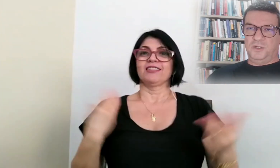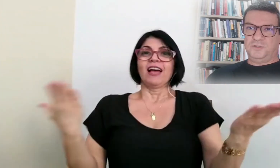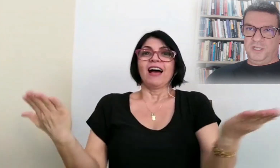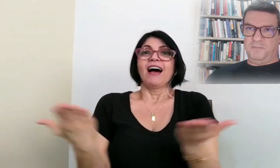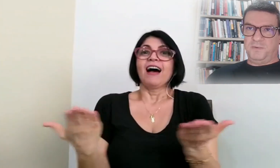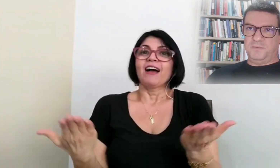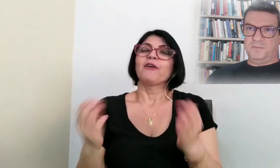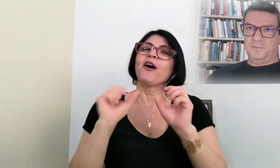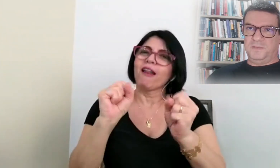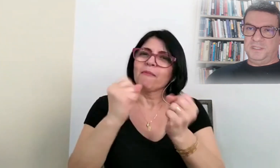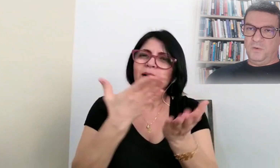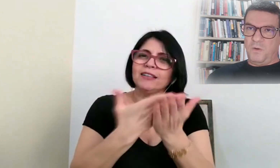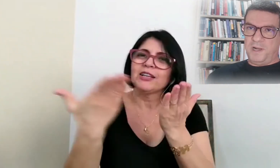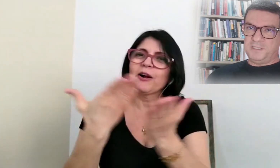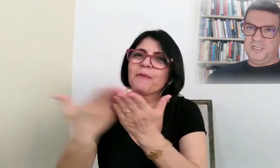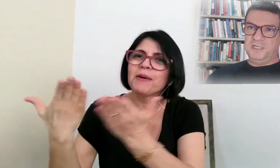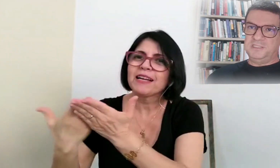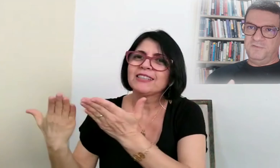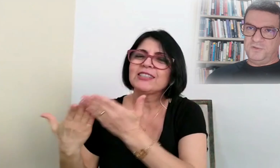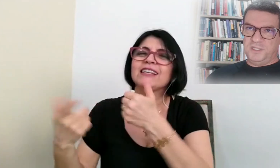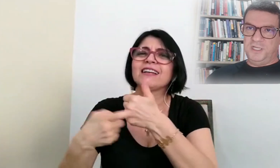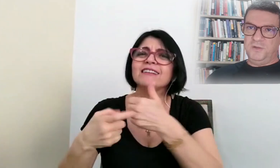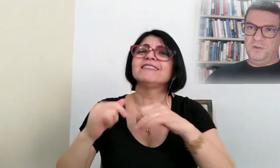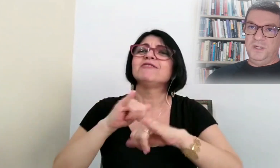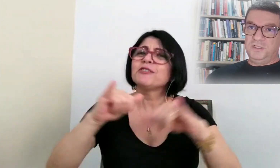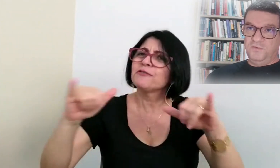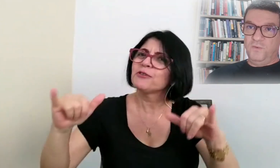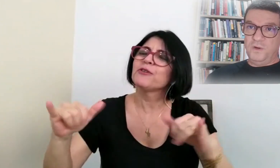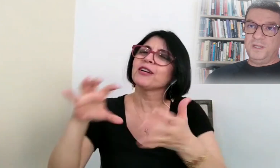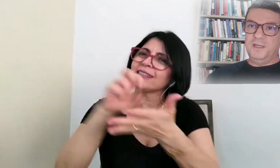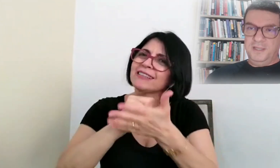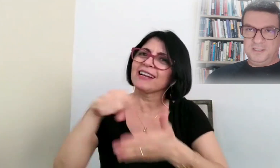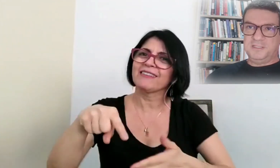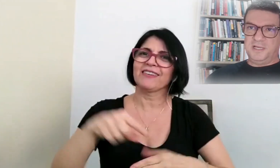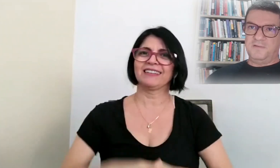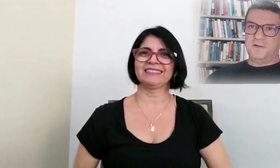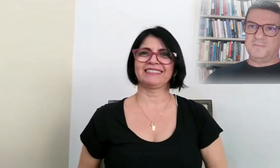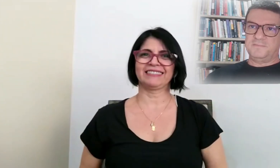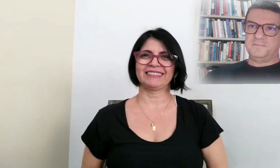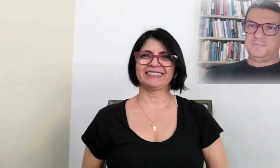relevantes do nosso tempo. Então compartilhe, ative o sininho, divulgue e se inscreva.